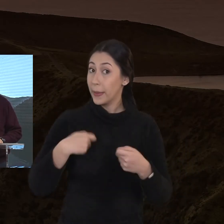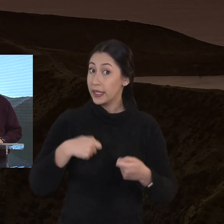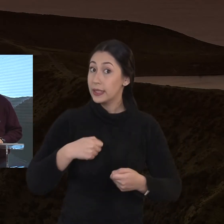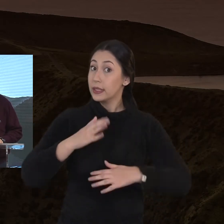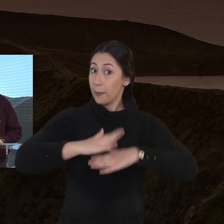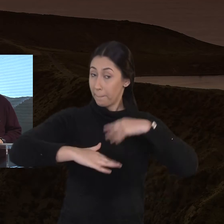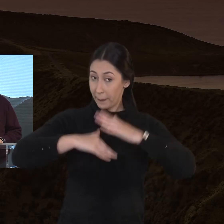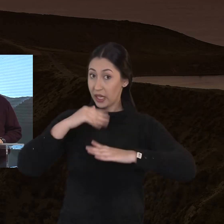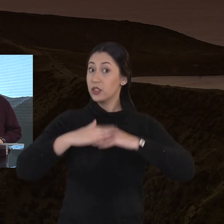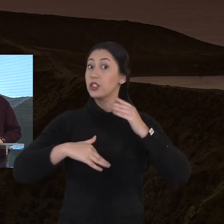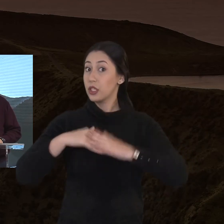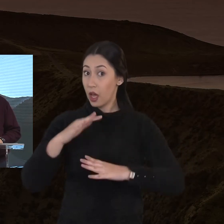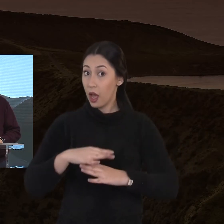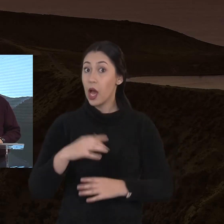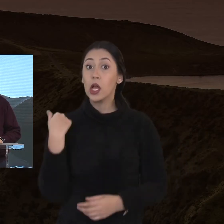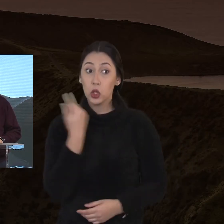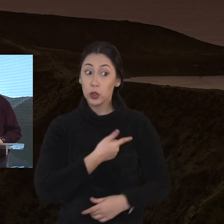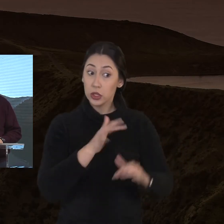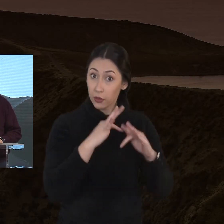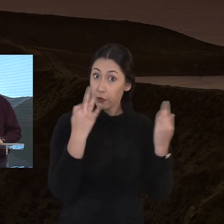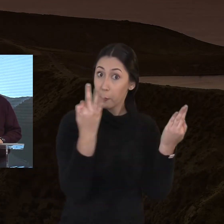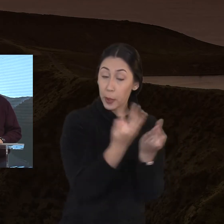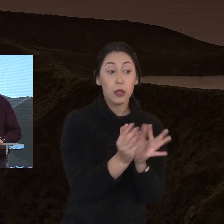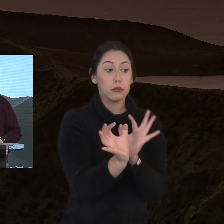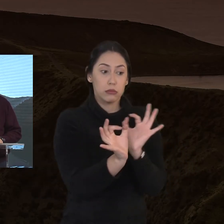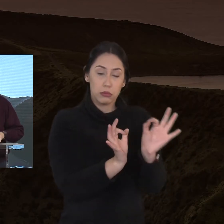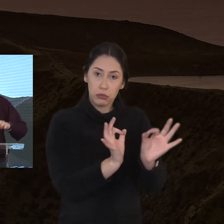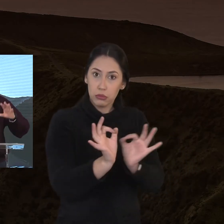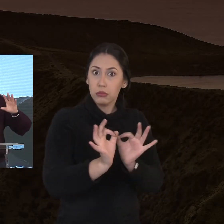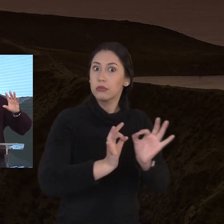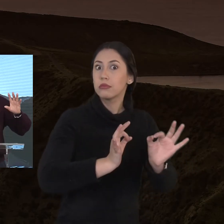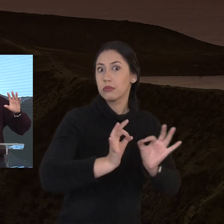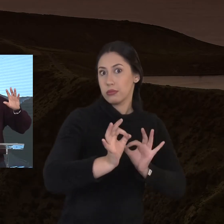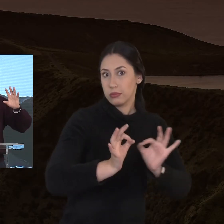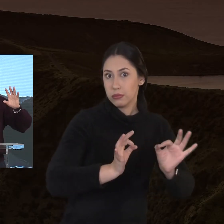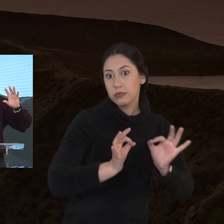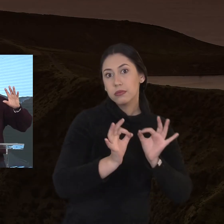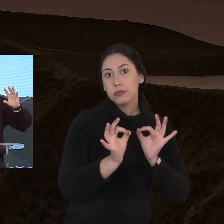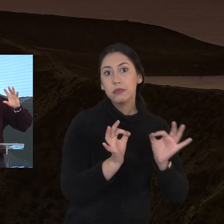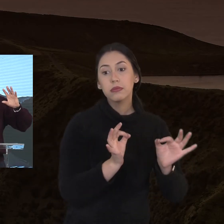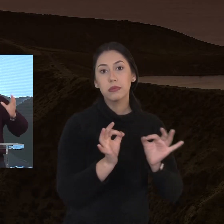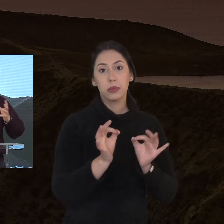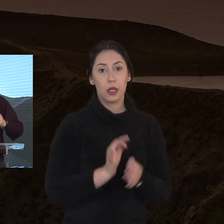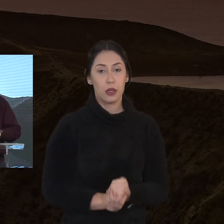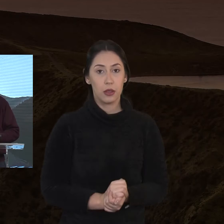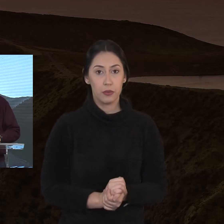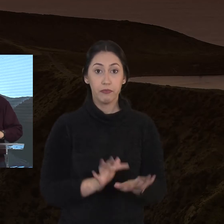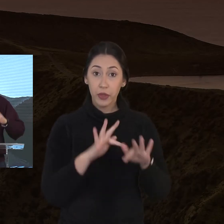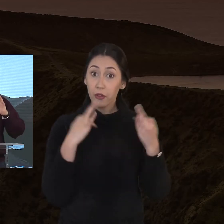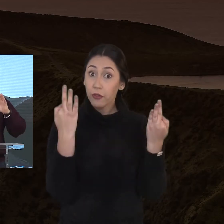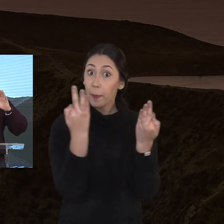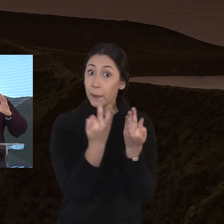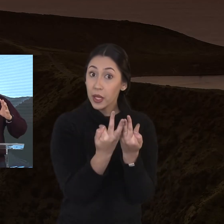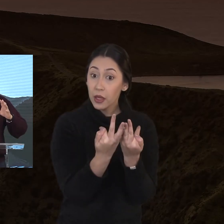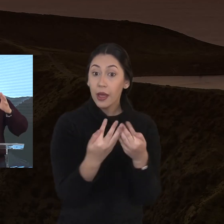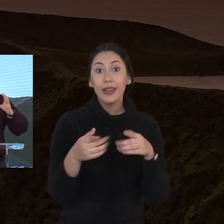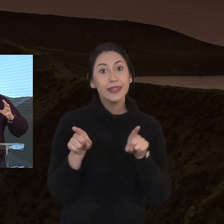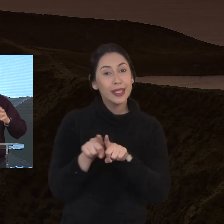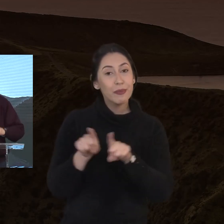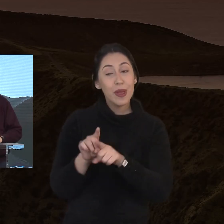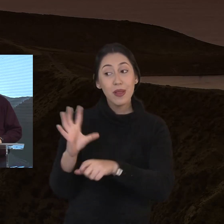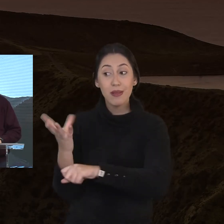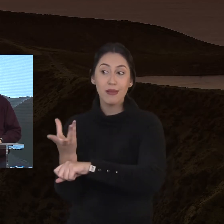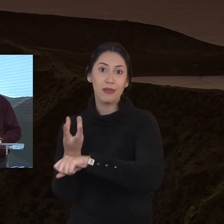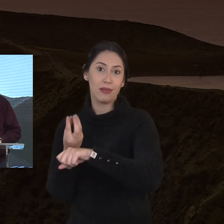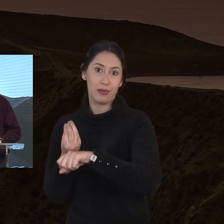arrumar nossa casa arrumar nossa casa a roma nossa casa familiar e arrumar nossa casa